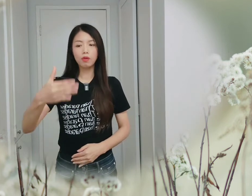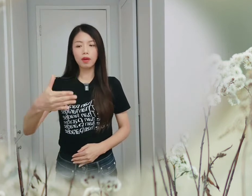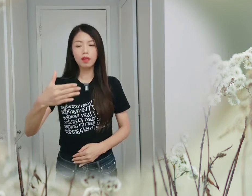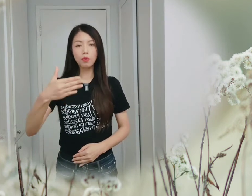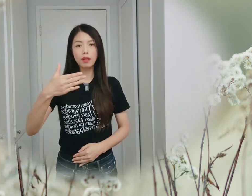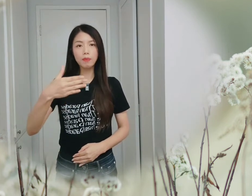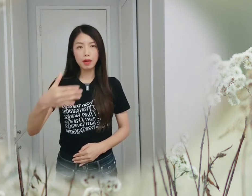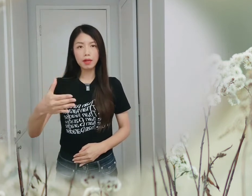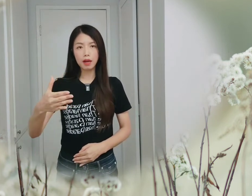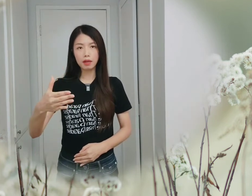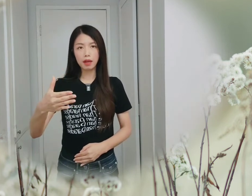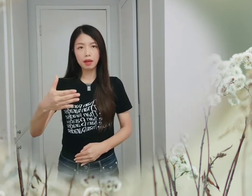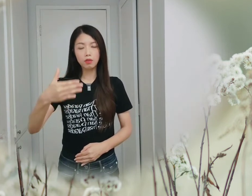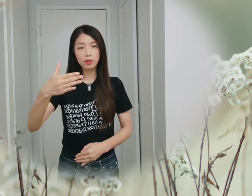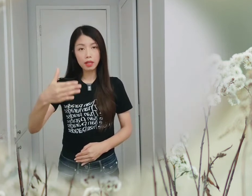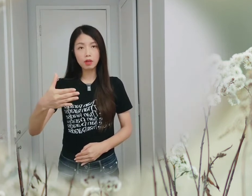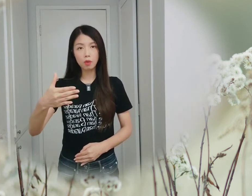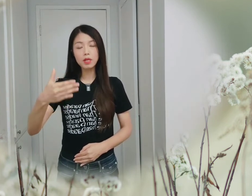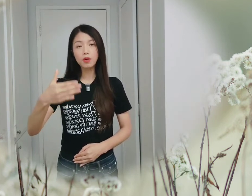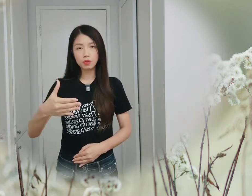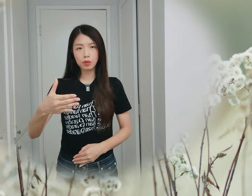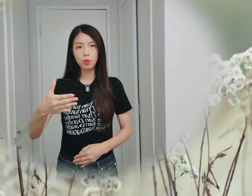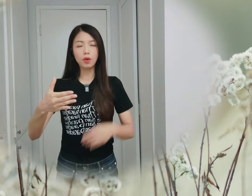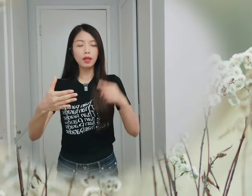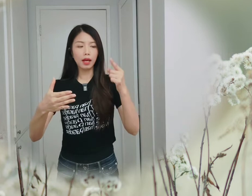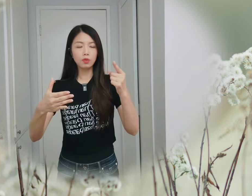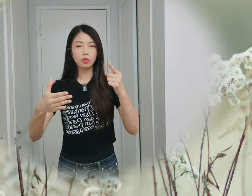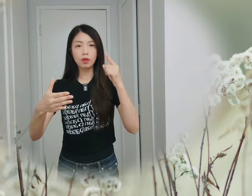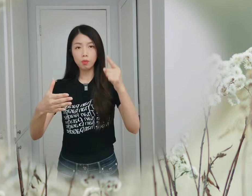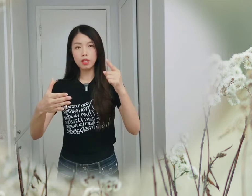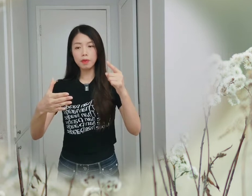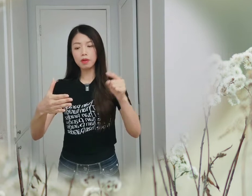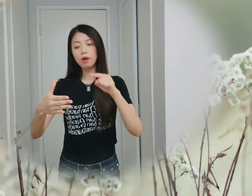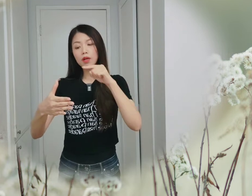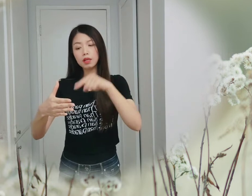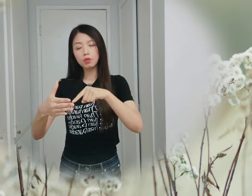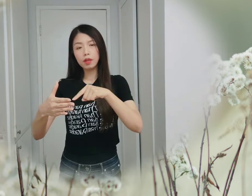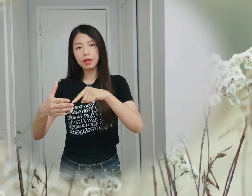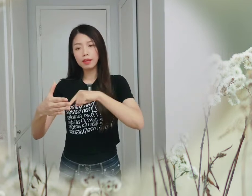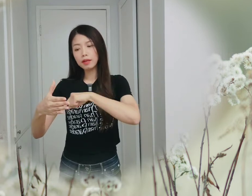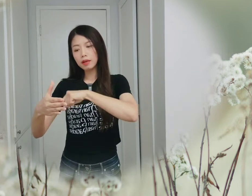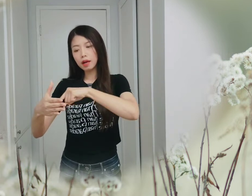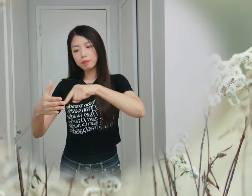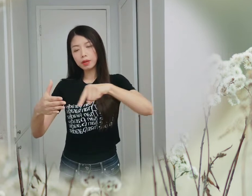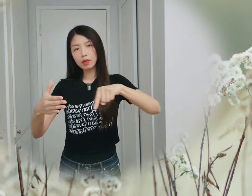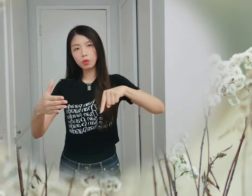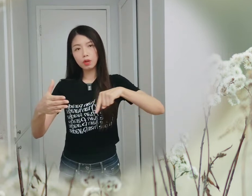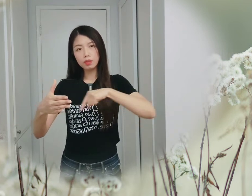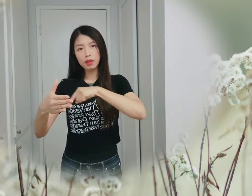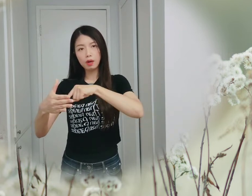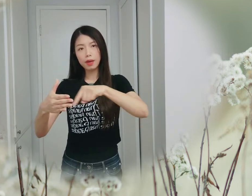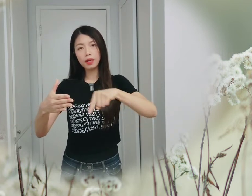왼손이 이렇게 손등이 밖을 향하게 울타리처럼 세워주시고 다른 손은 검지를 펴서 이 울타리 안을 한